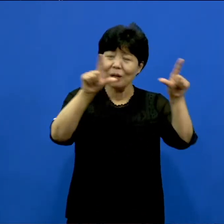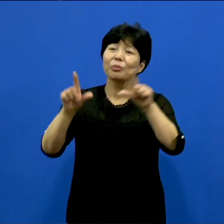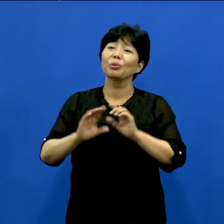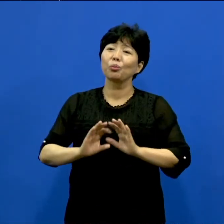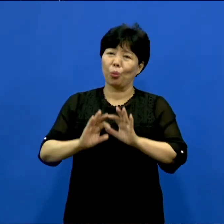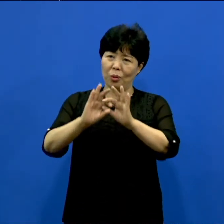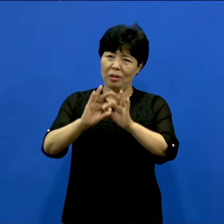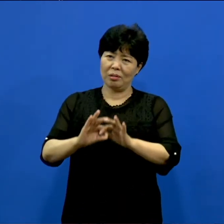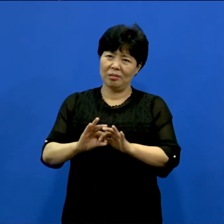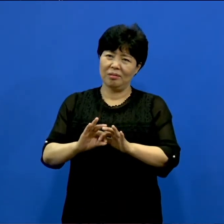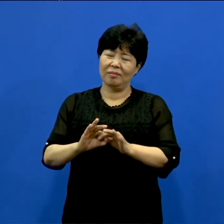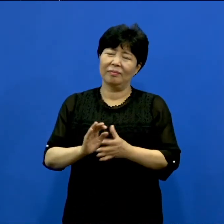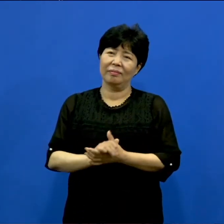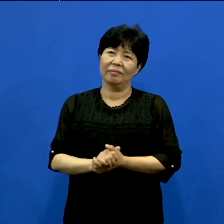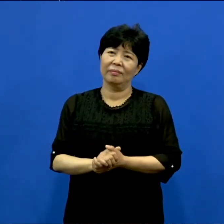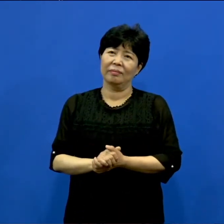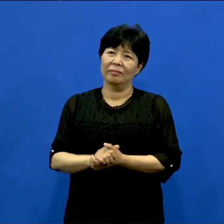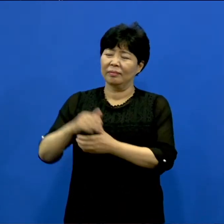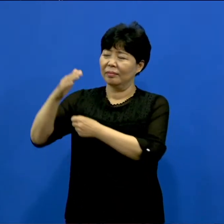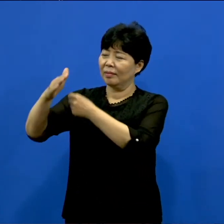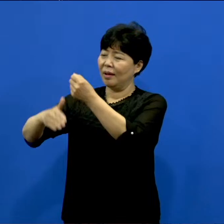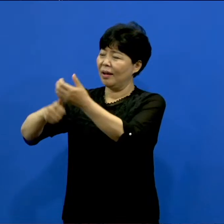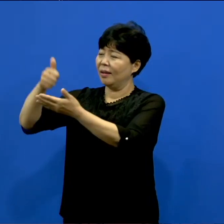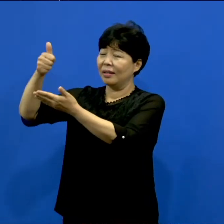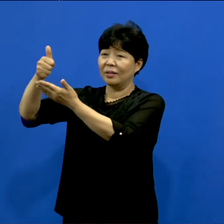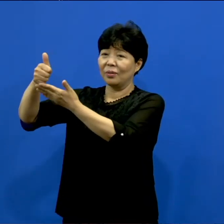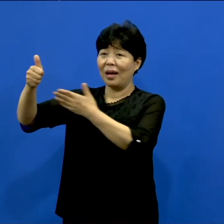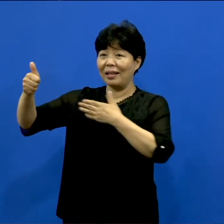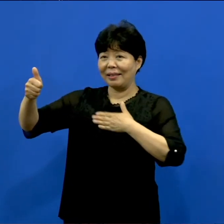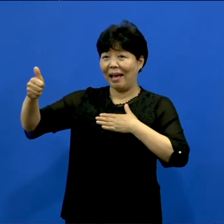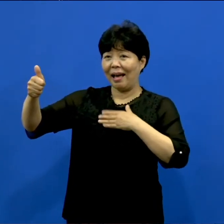분입니다. 하나님과 나만이 아는 비밀이 많아져야 돼요.